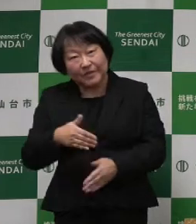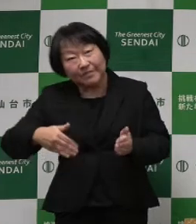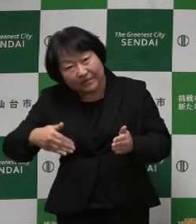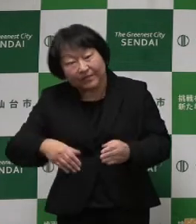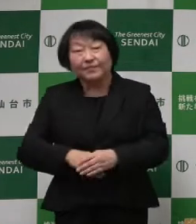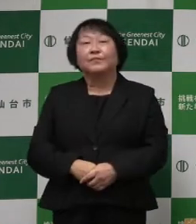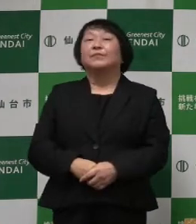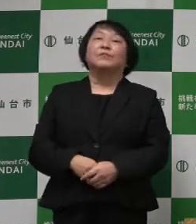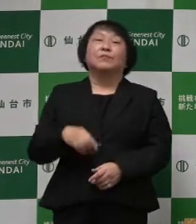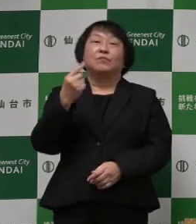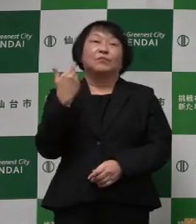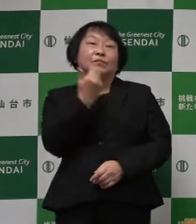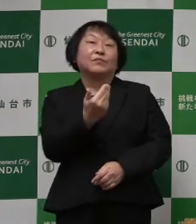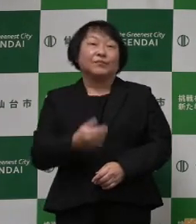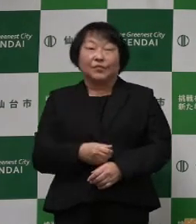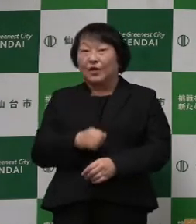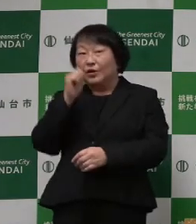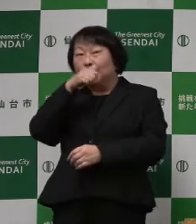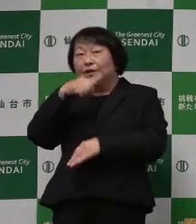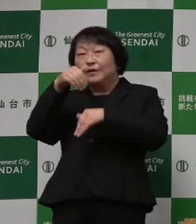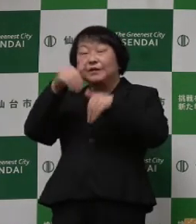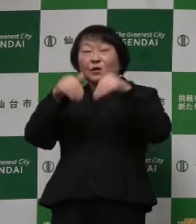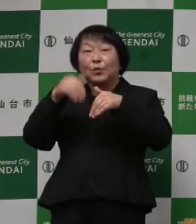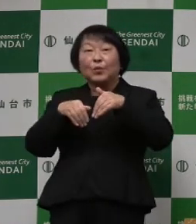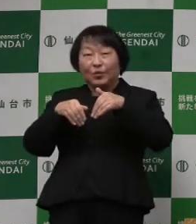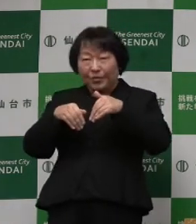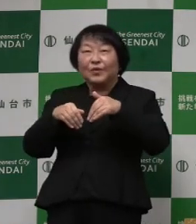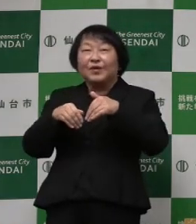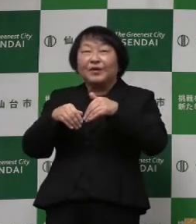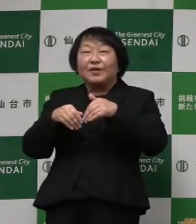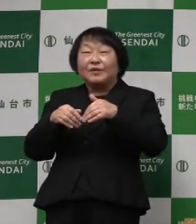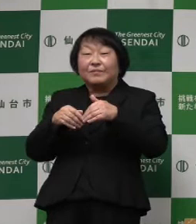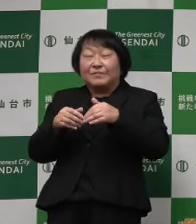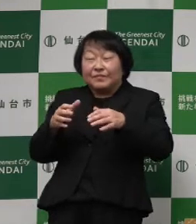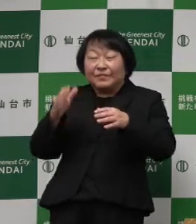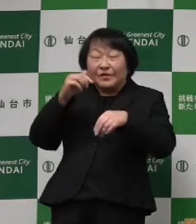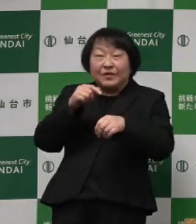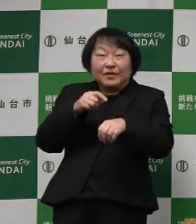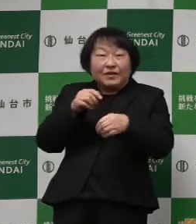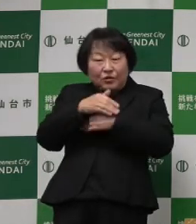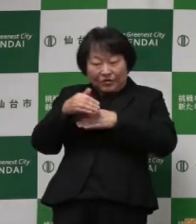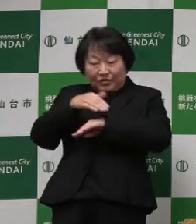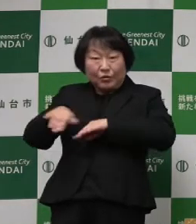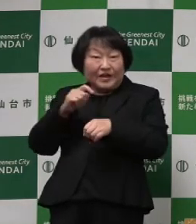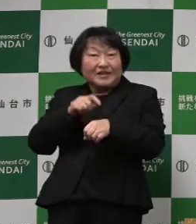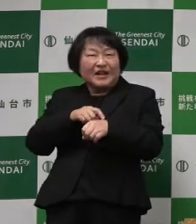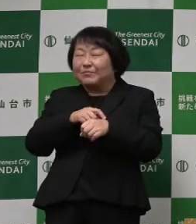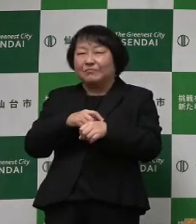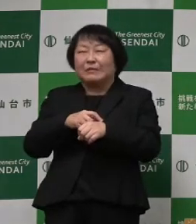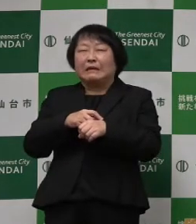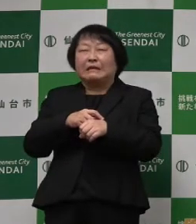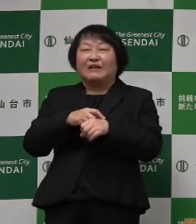すいません、はい、衆議院選挙の開票作業でですね、予定時刻よりも青葉区が7時間遅れ